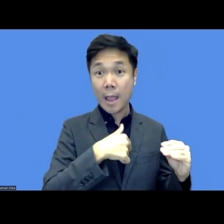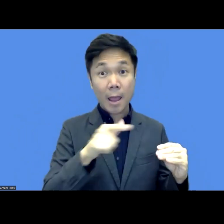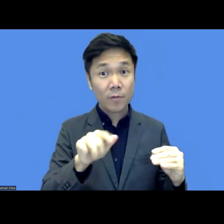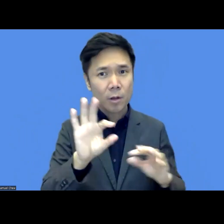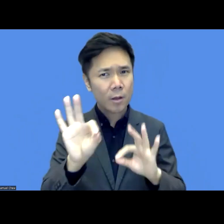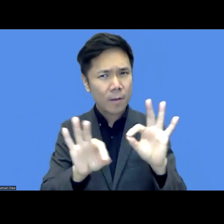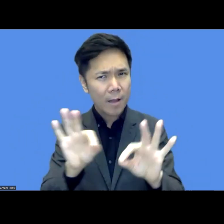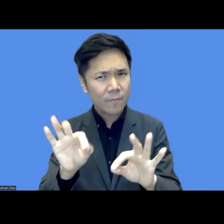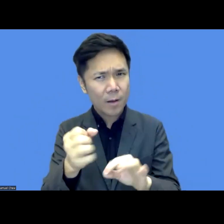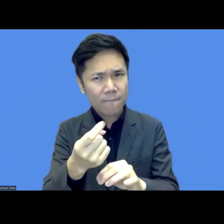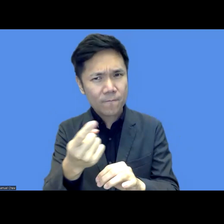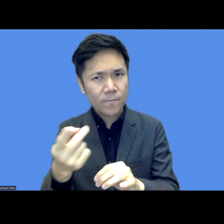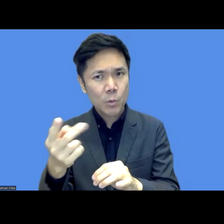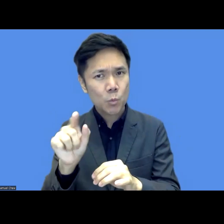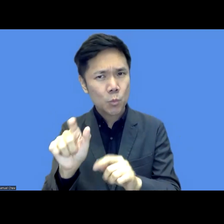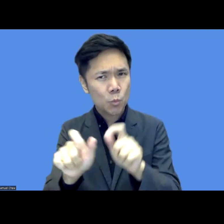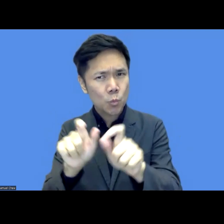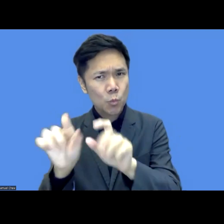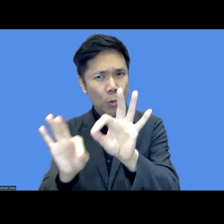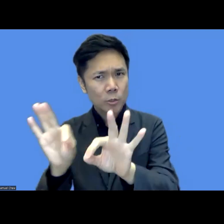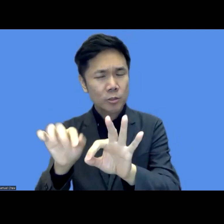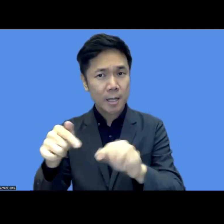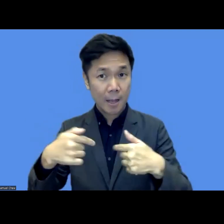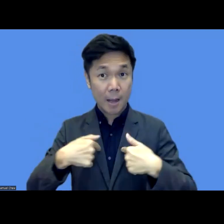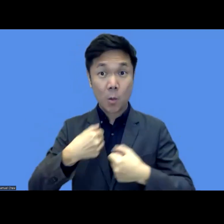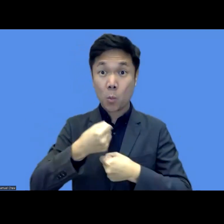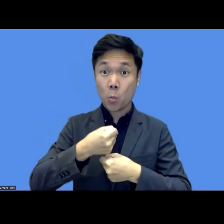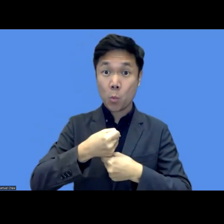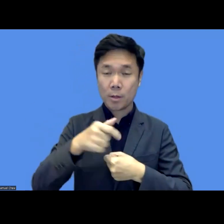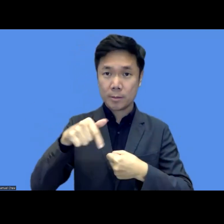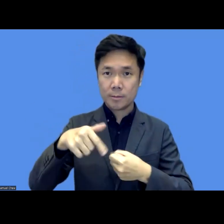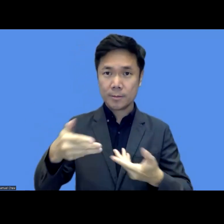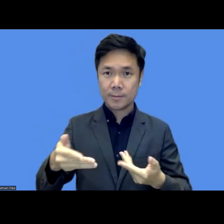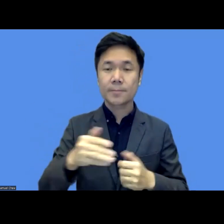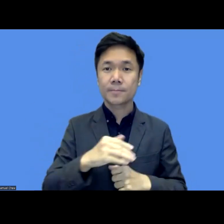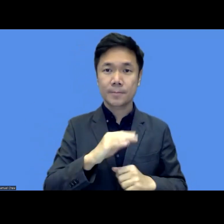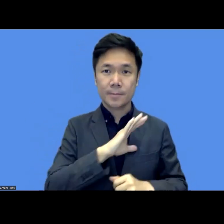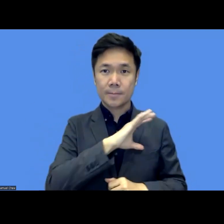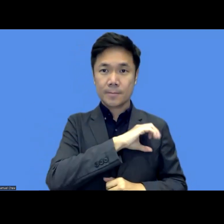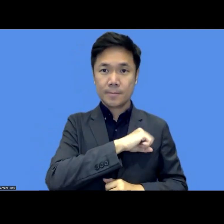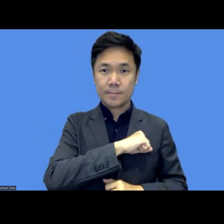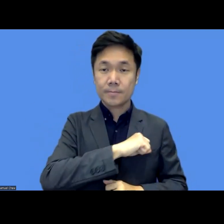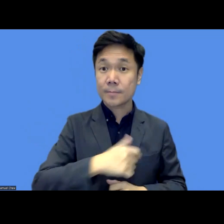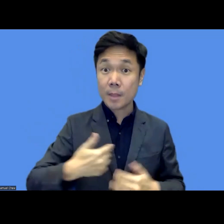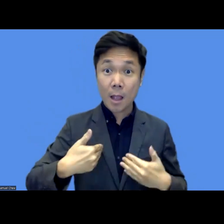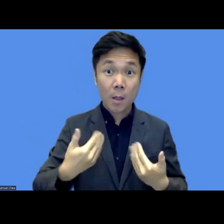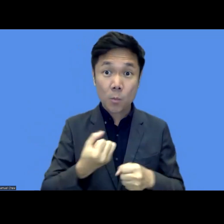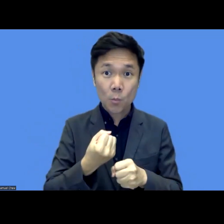أنا أمارس خدمات. Yo estoy trabajando, soy de